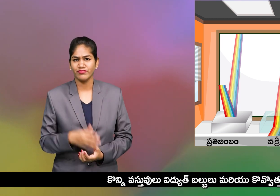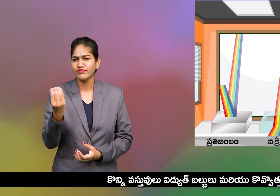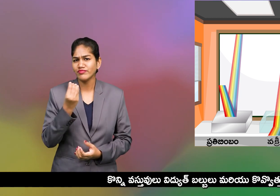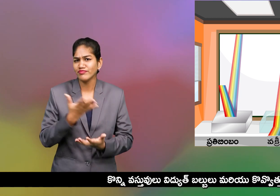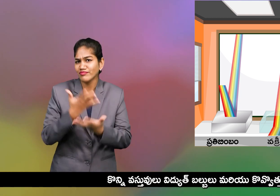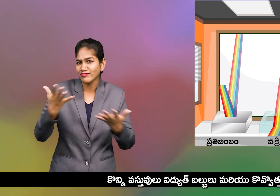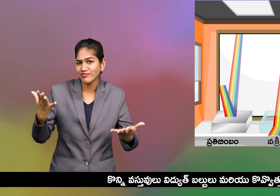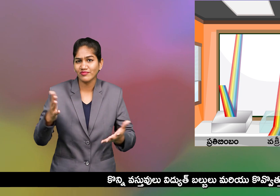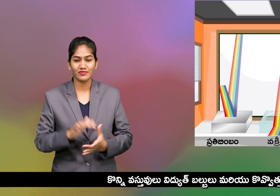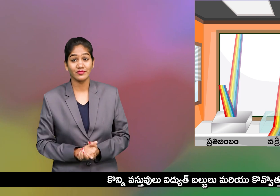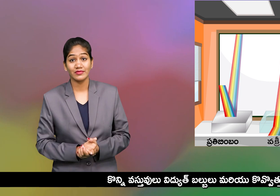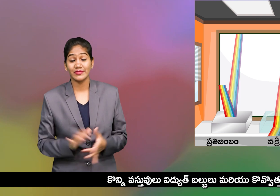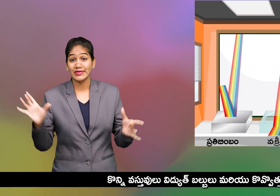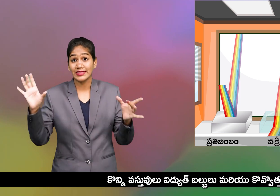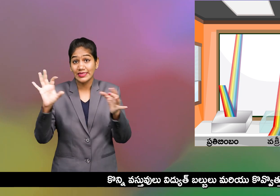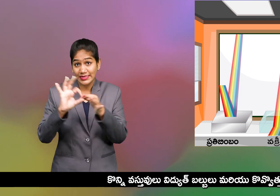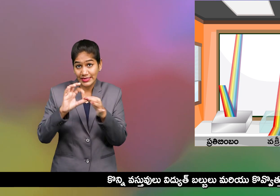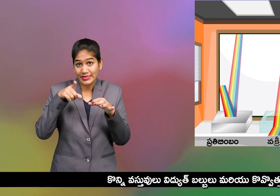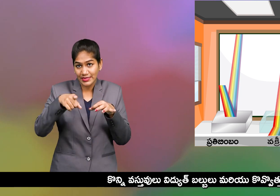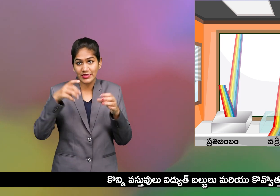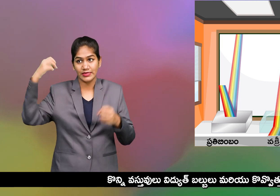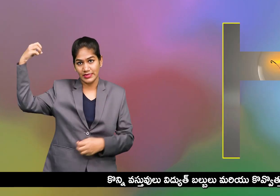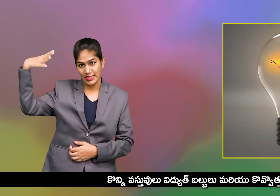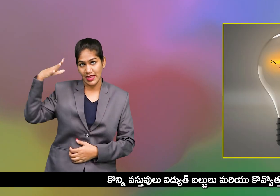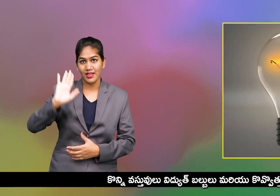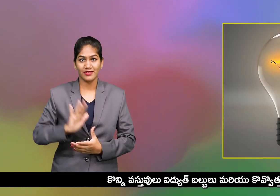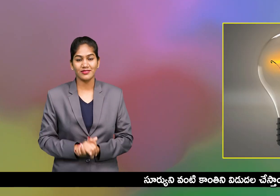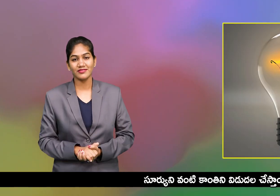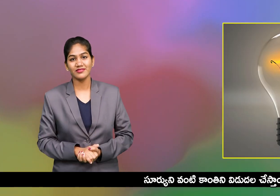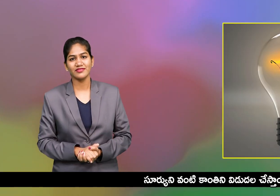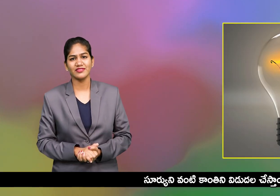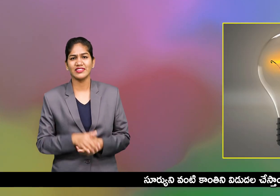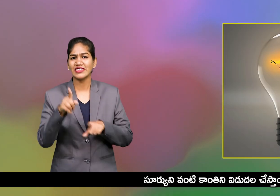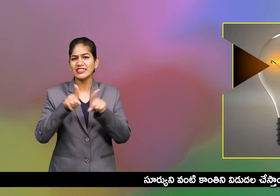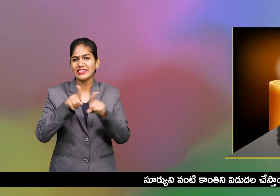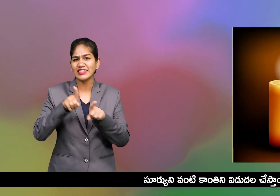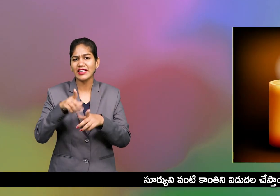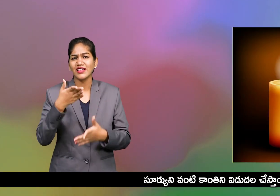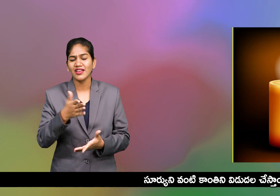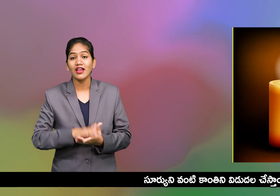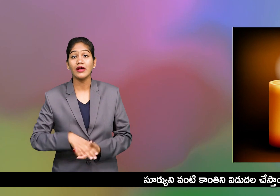కొన్ని వస్తువులు విద్యుత్ బల్బులు మరియు కొవ్వొత్తులు మరియు సూర్యుని వంటి కాంతిని విడుదల